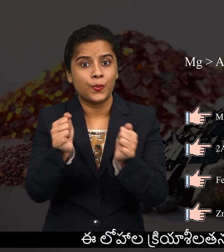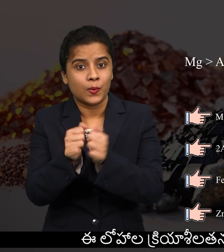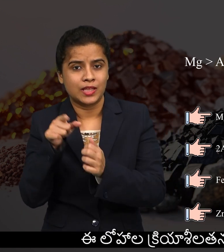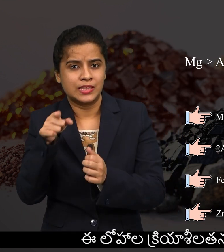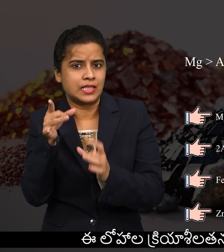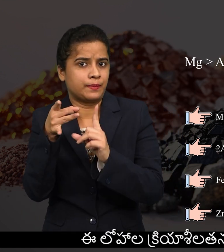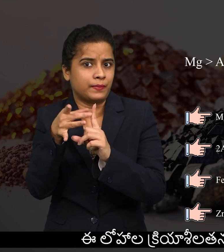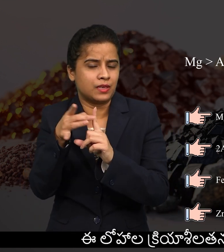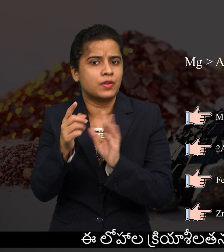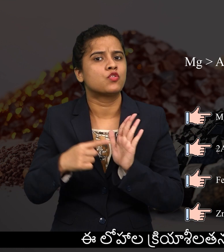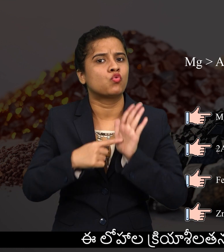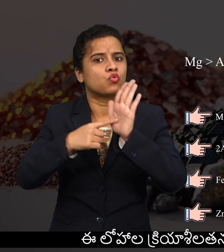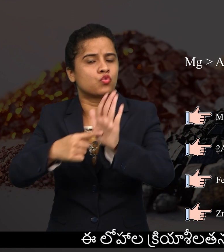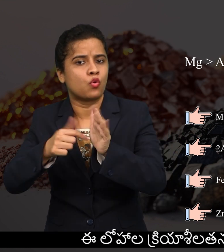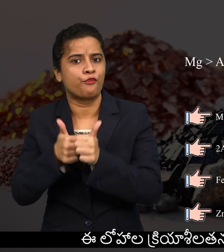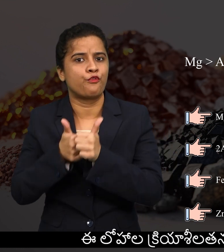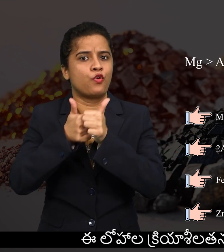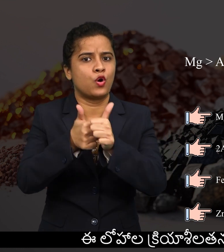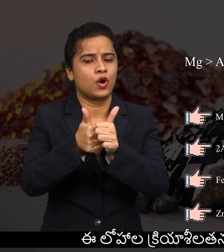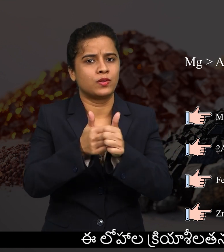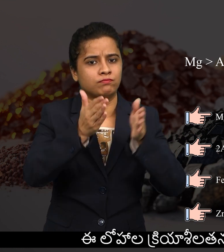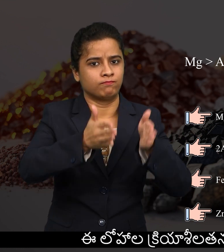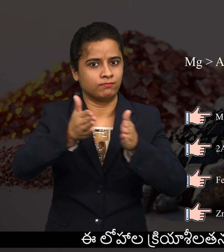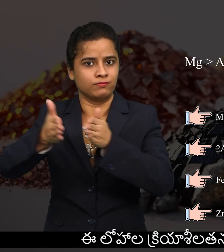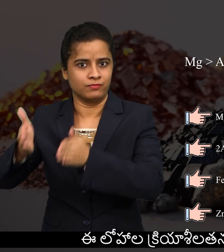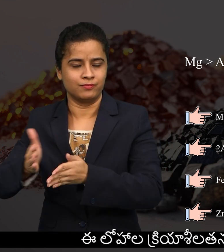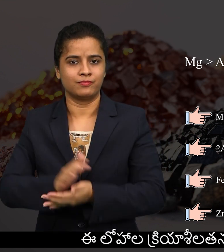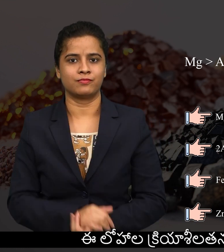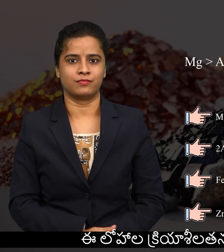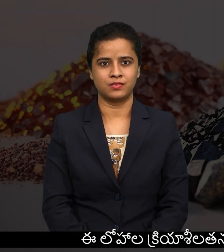ఈ లోహాల క్రియాశీలతను క్రింది క్రమం ద్వారా సూచించవచ్చు.